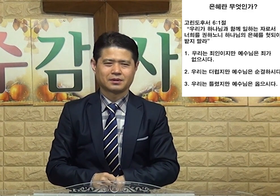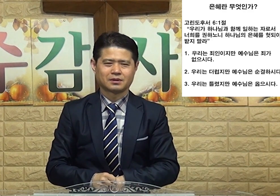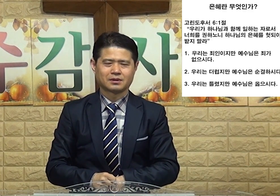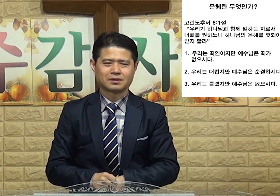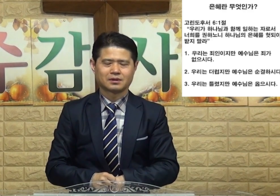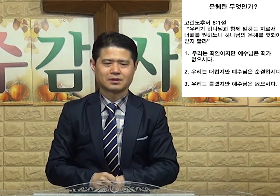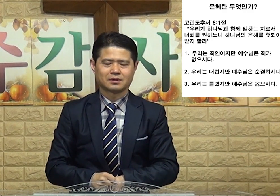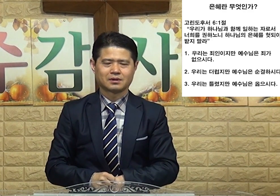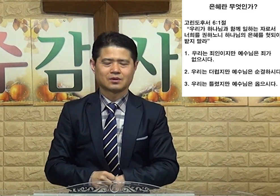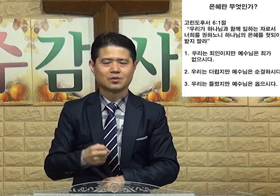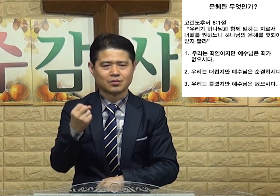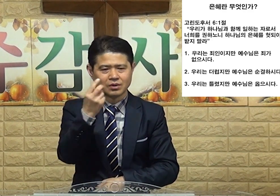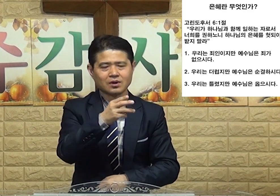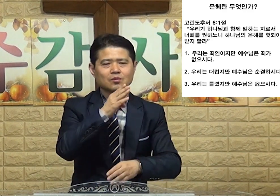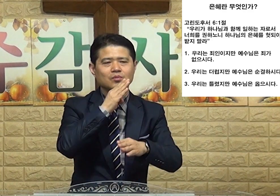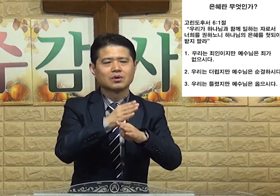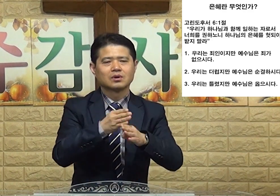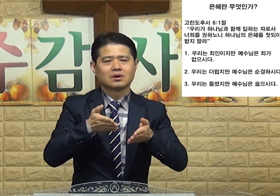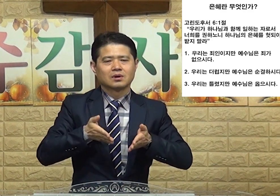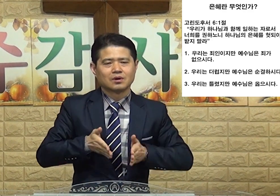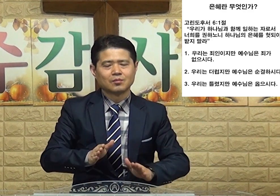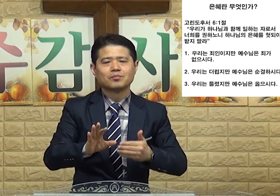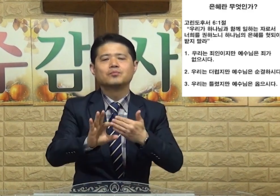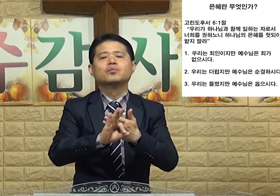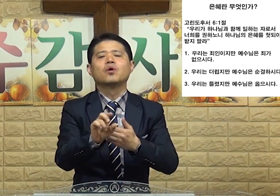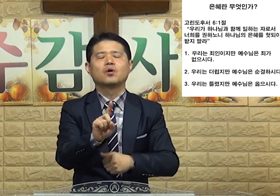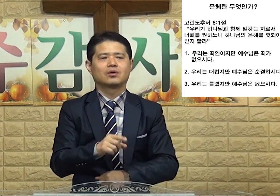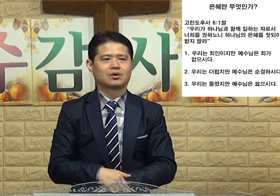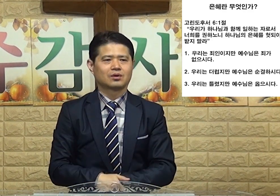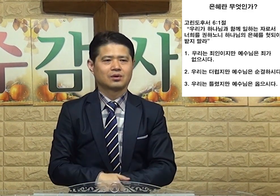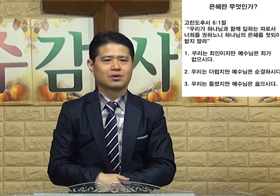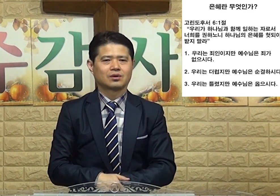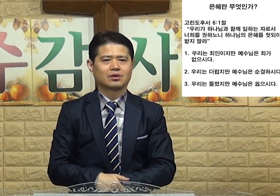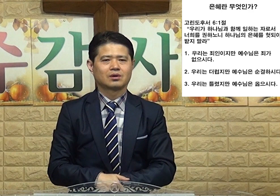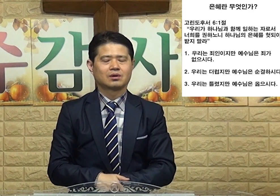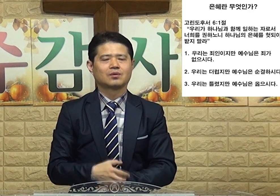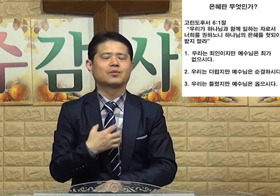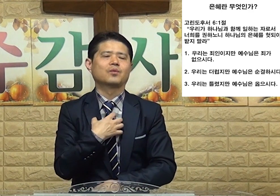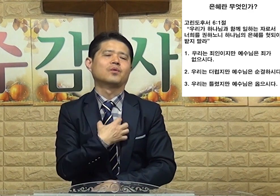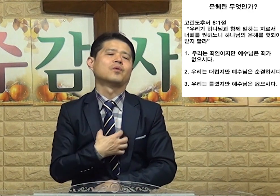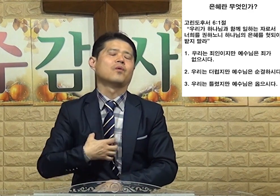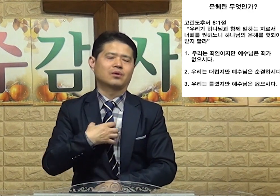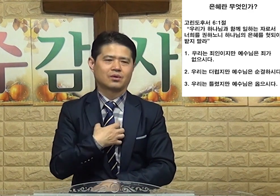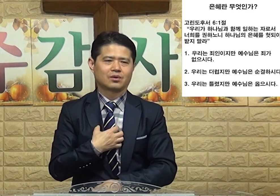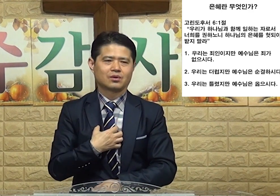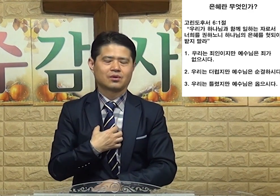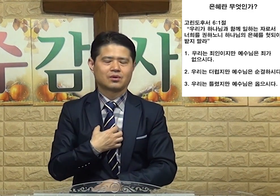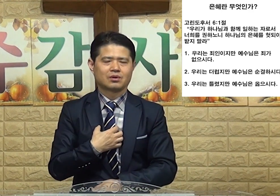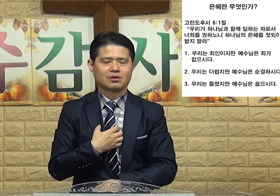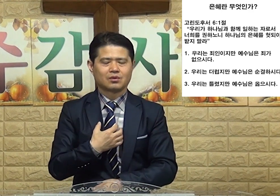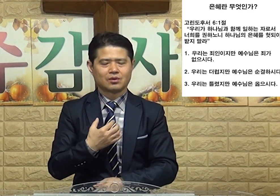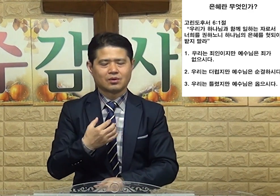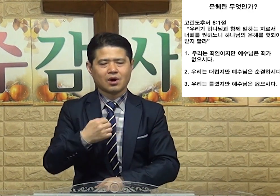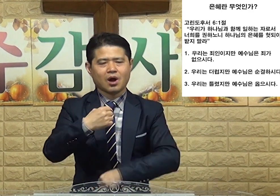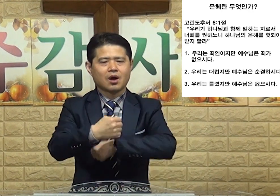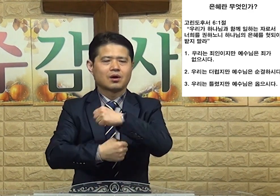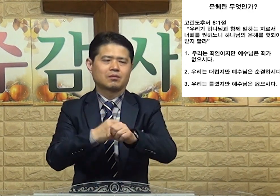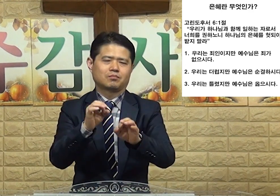고난에 당했을 것입니다. 또한 북한에서 태어났다면 우리의 근심이